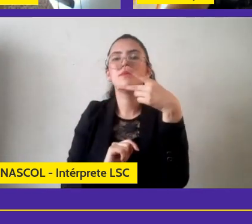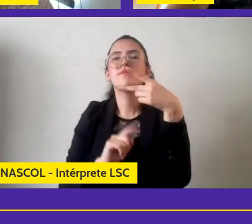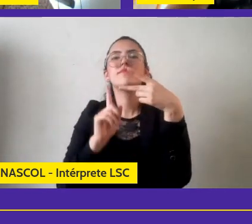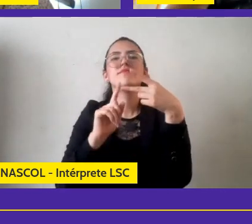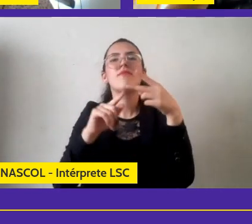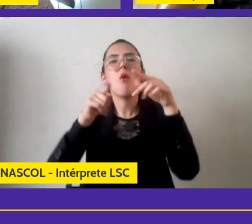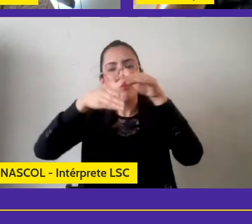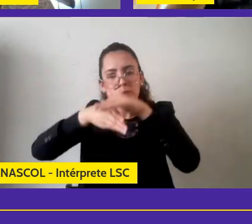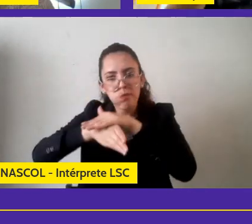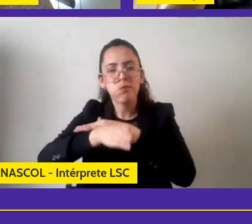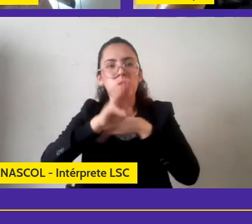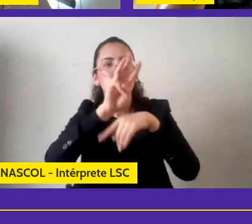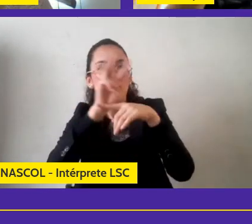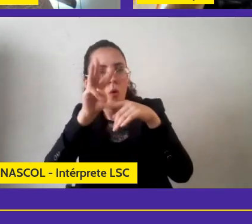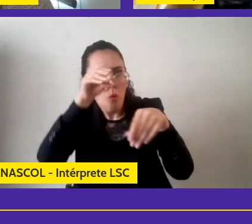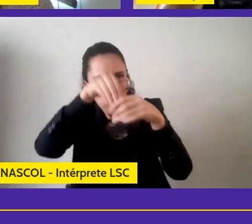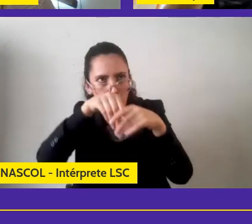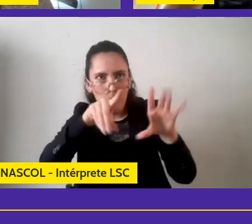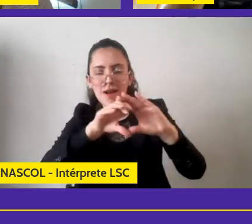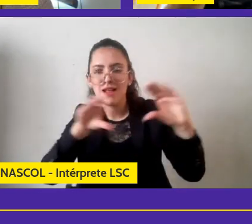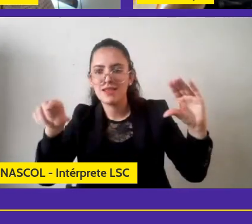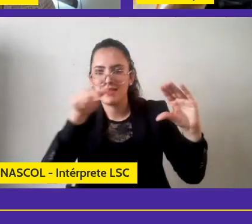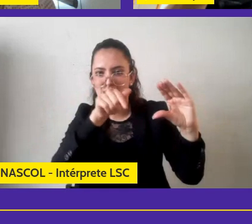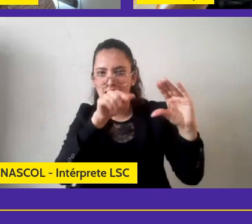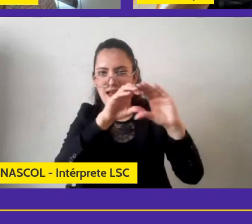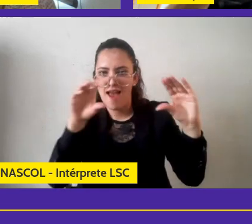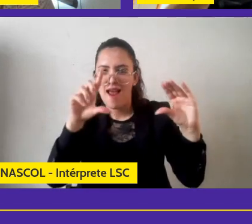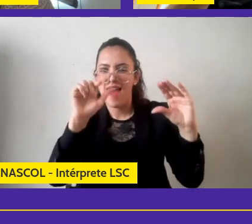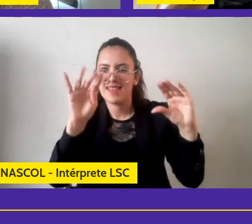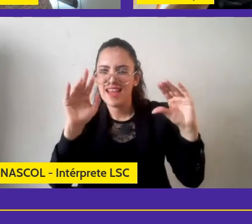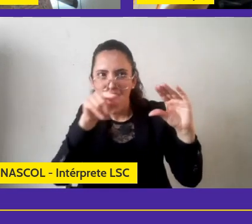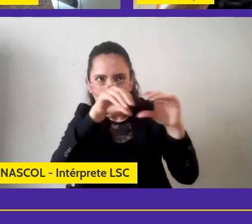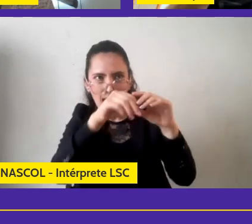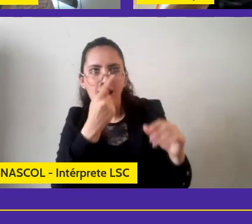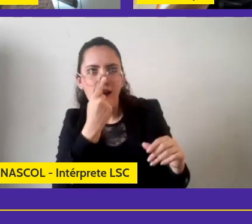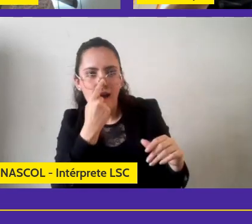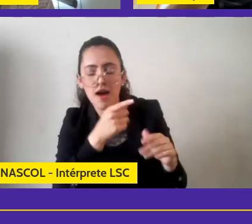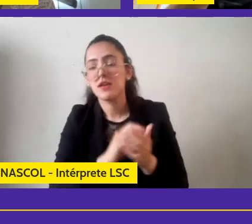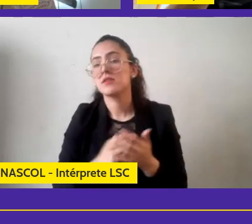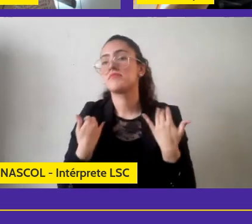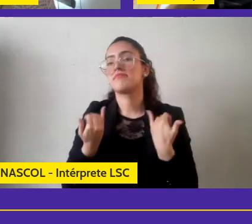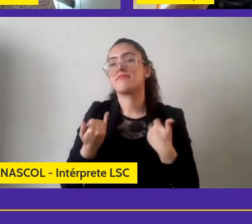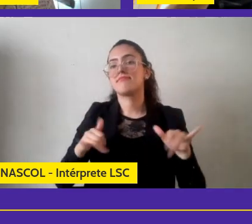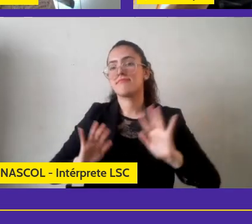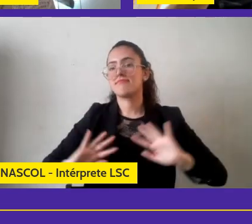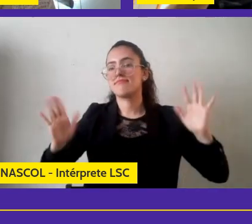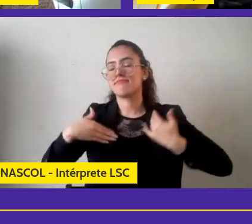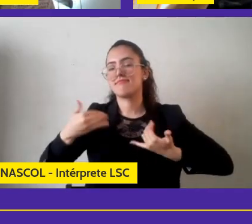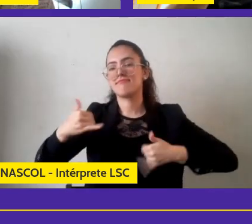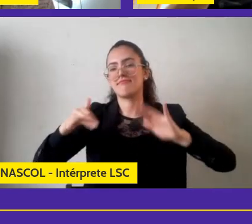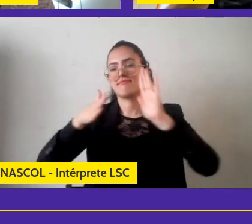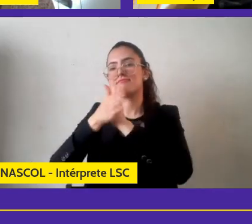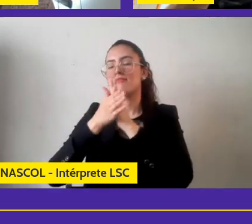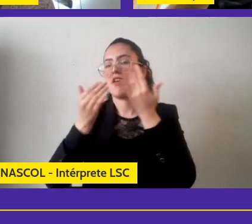plataforma Retina Latina. Y nada, pues con esto creo que damos por terminada esta sesión.